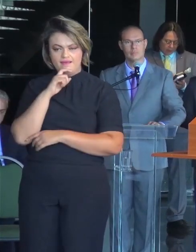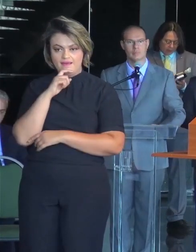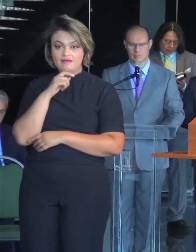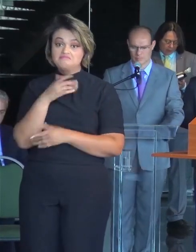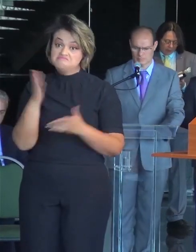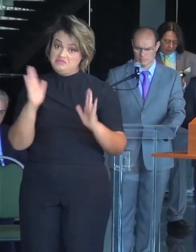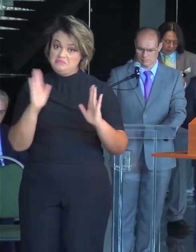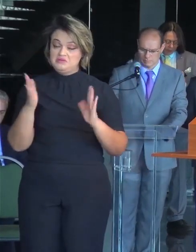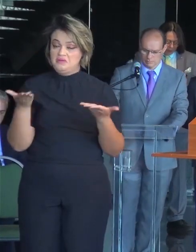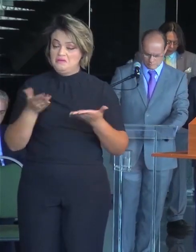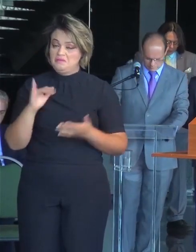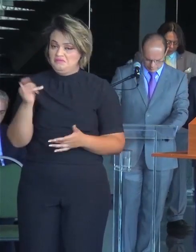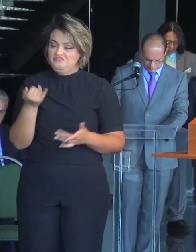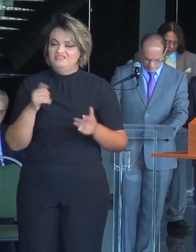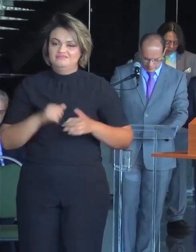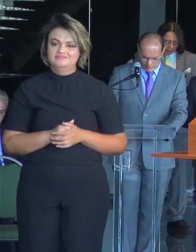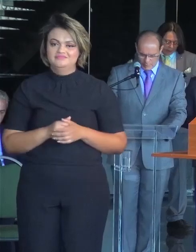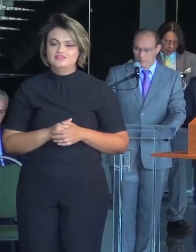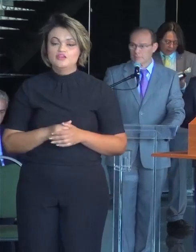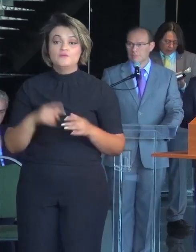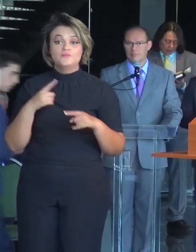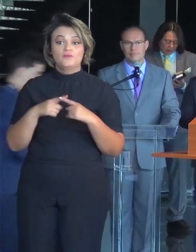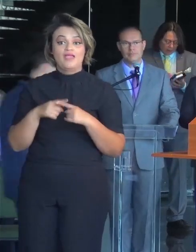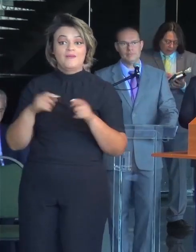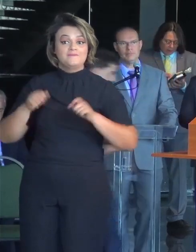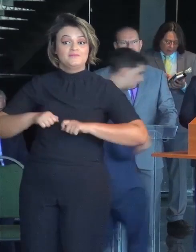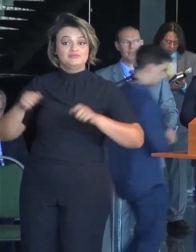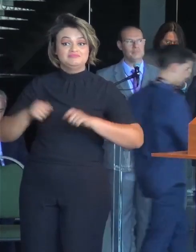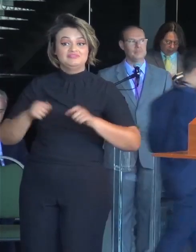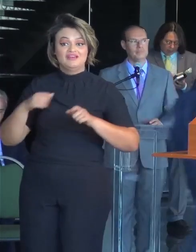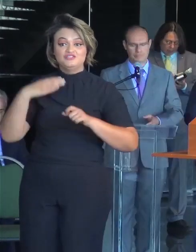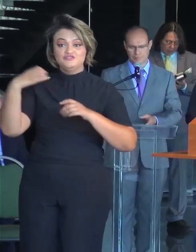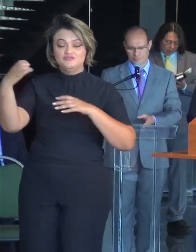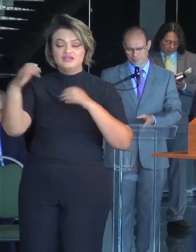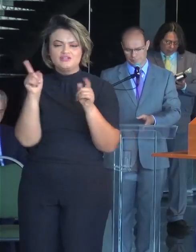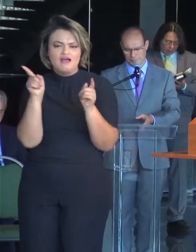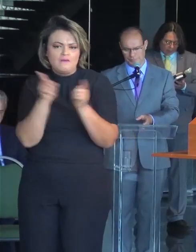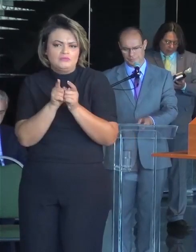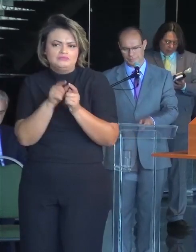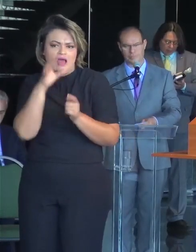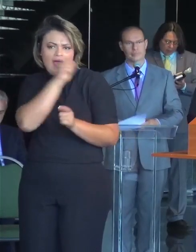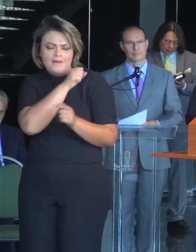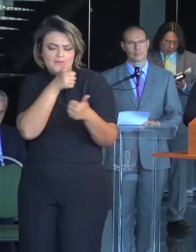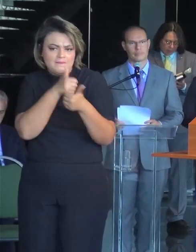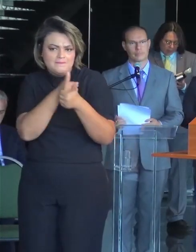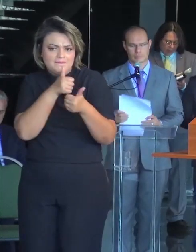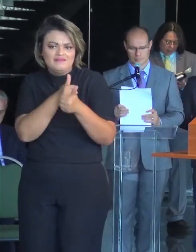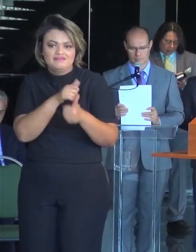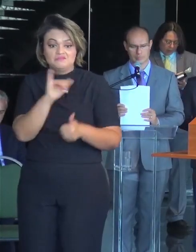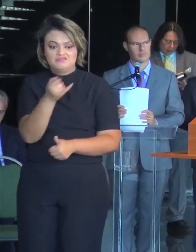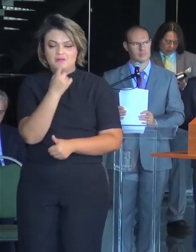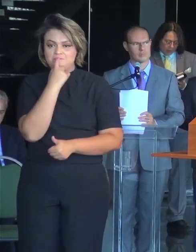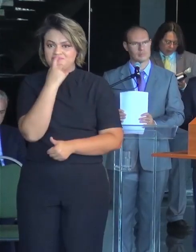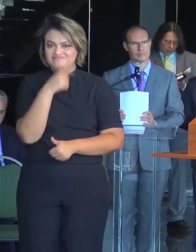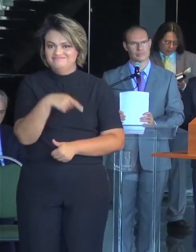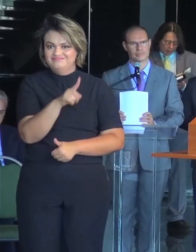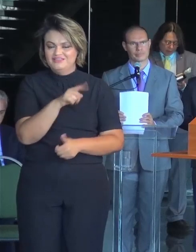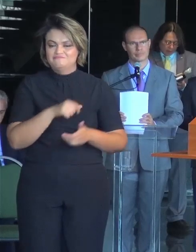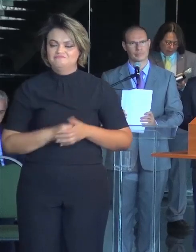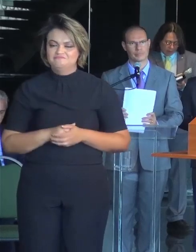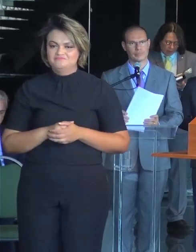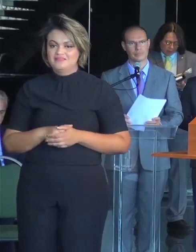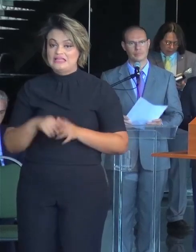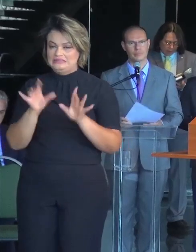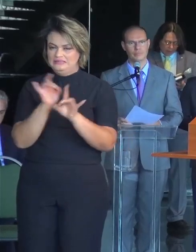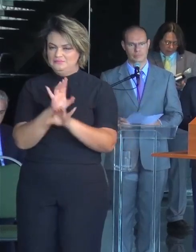cenário pós-pandemia, justamente pela possibilidade de viagens mais curtas de proximidade. Antes de encerrar